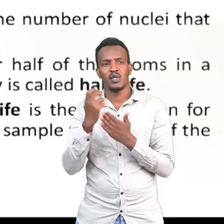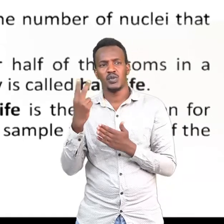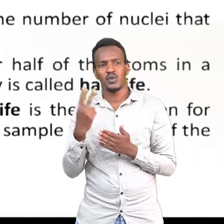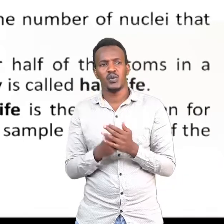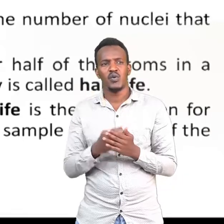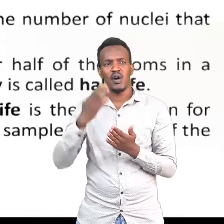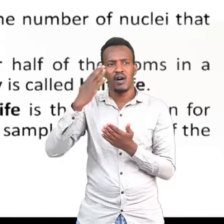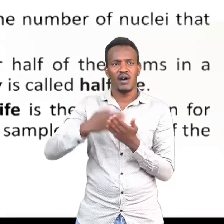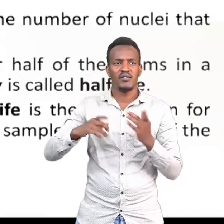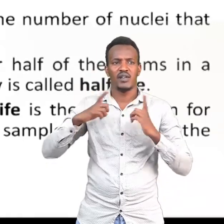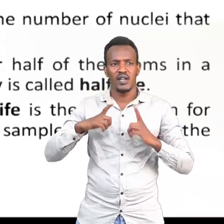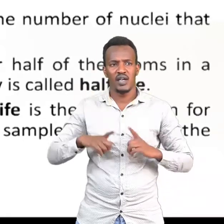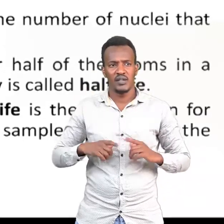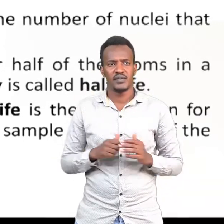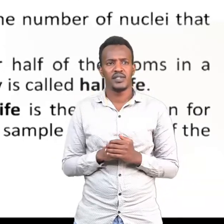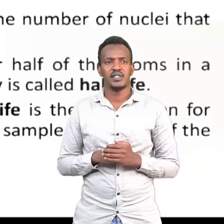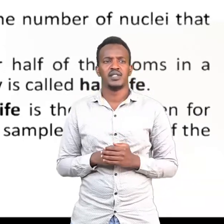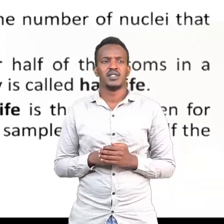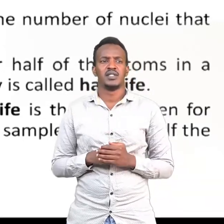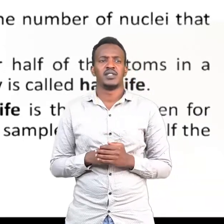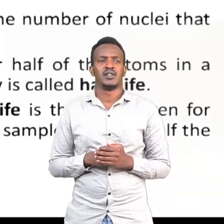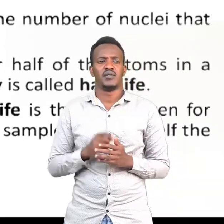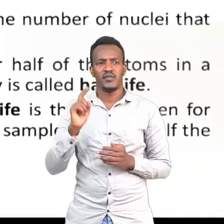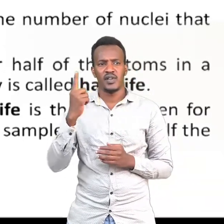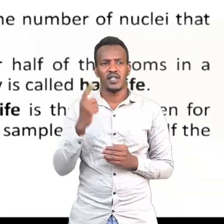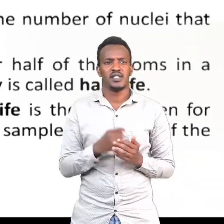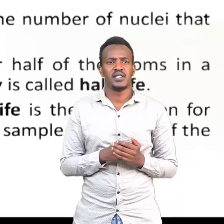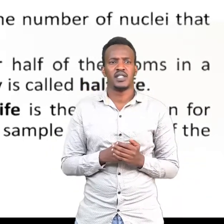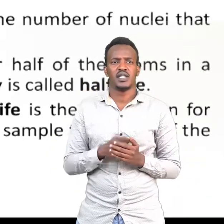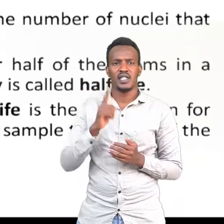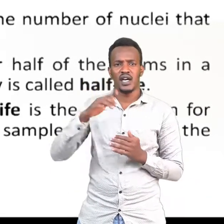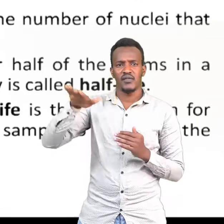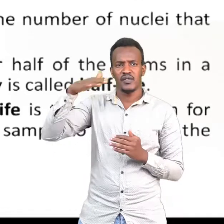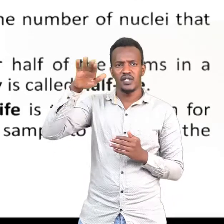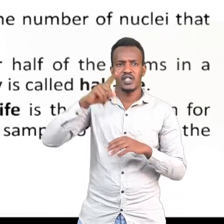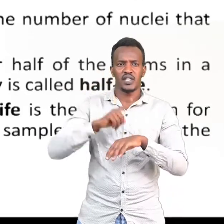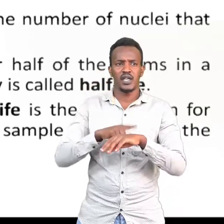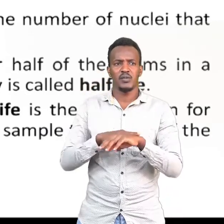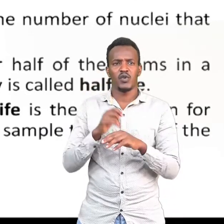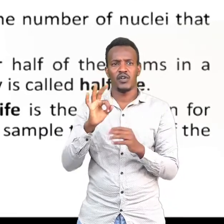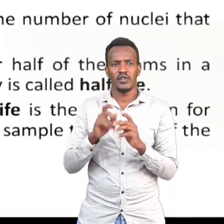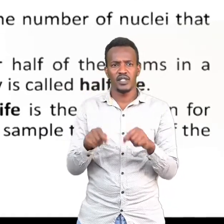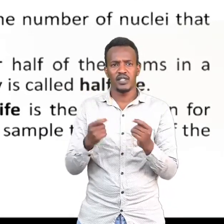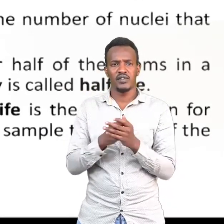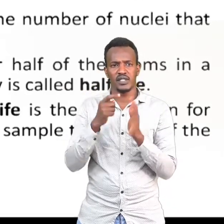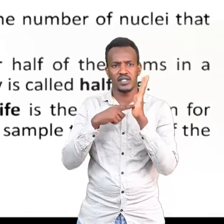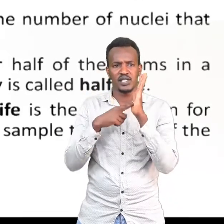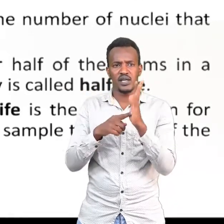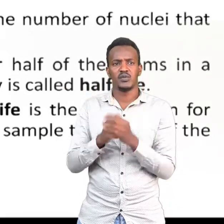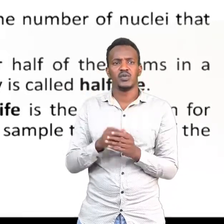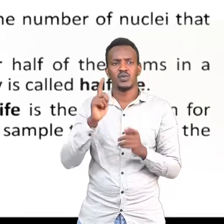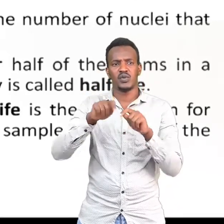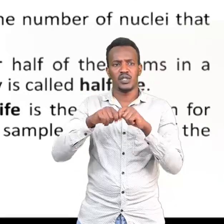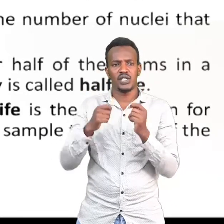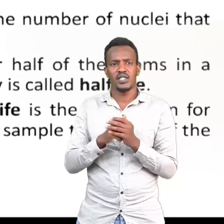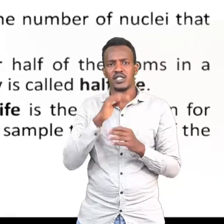markaasi half life-ka laba definition ba isna halka ku yaalla marka koowaad average time for half of the atoms in a given sample to decay